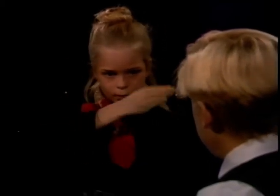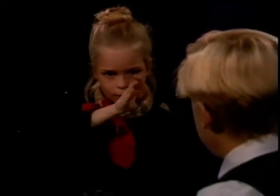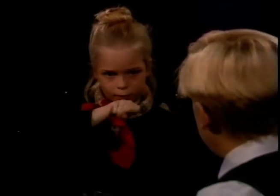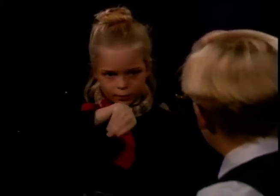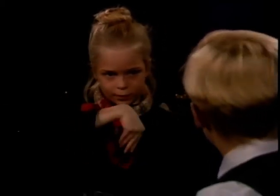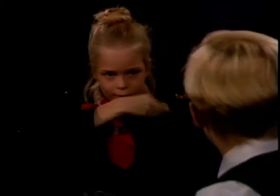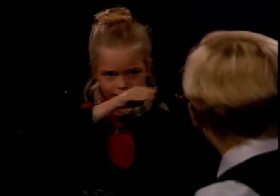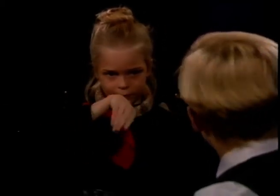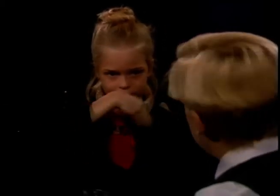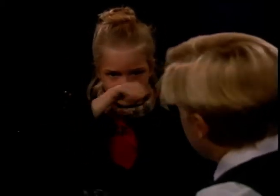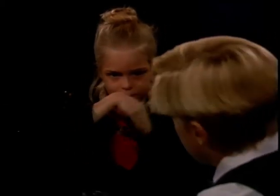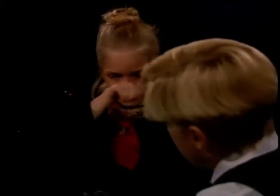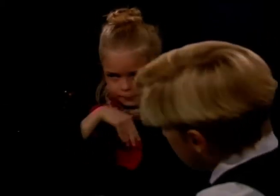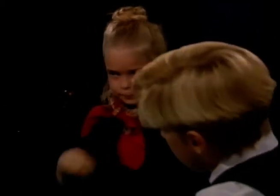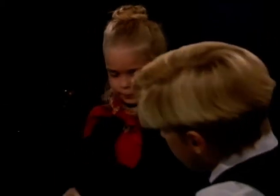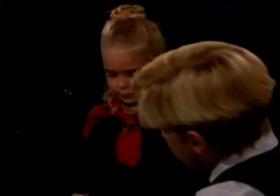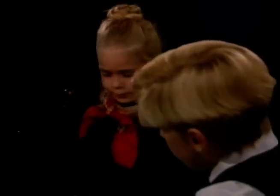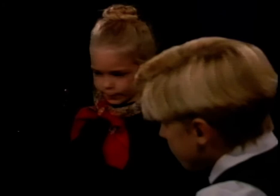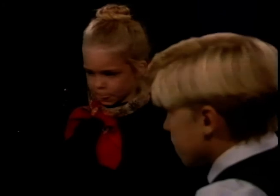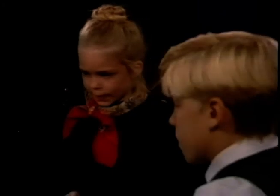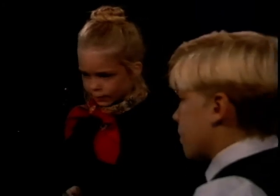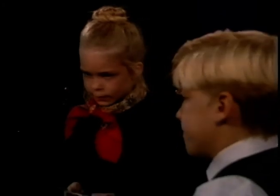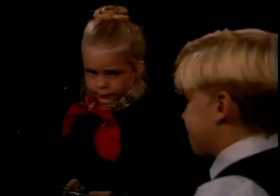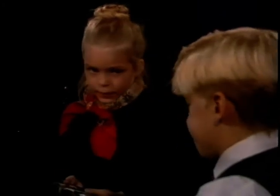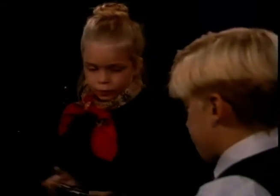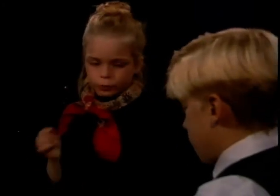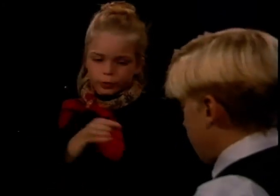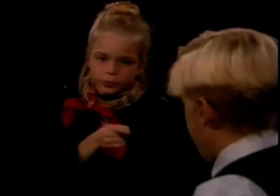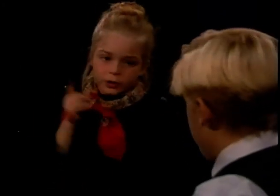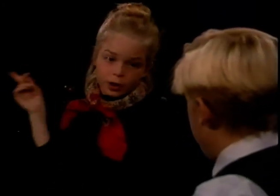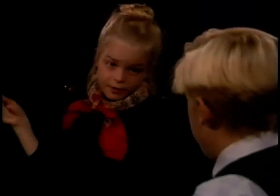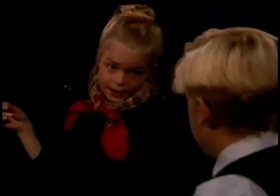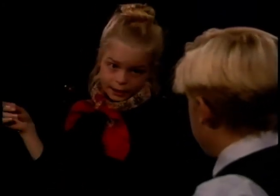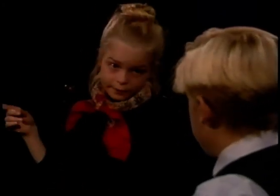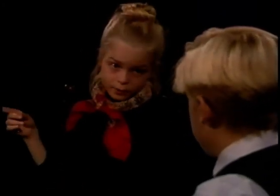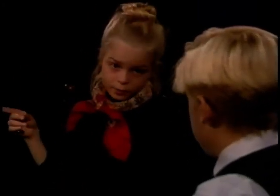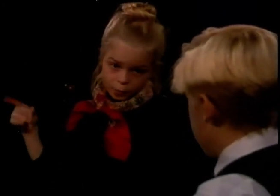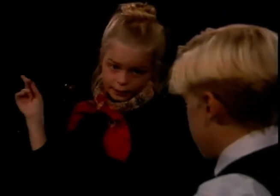som jag har kort här. Yes. Alltså, du ska ta en Ellen. Och Ellen.